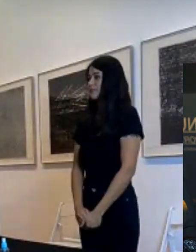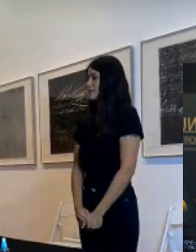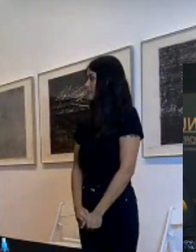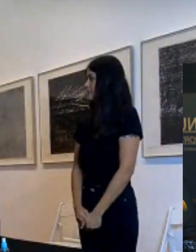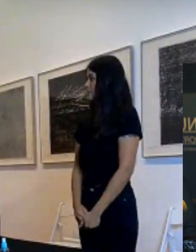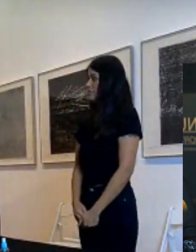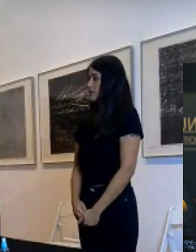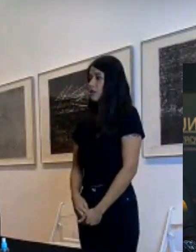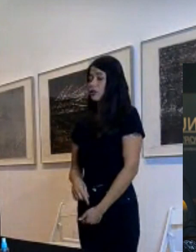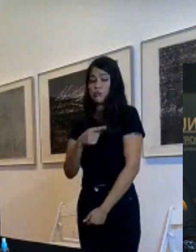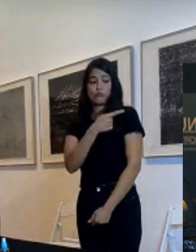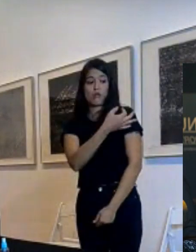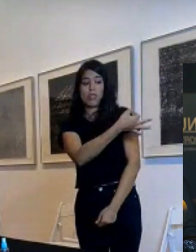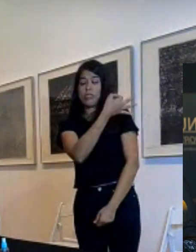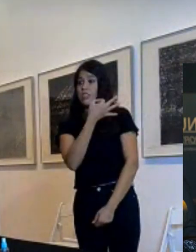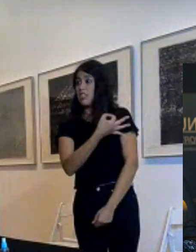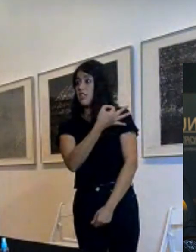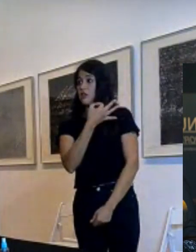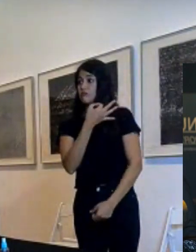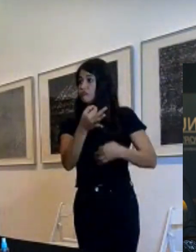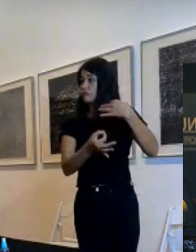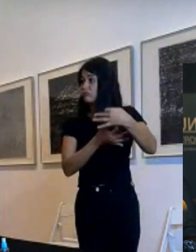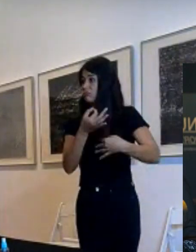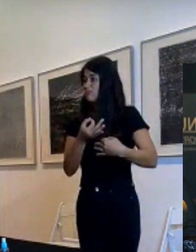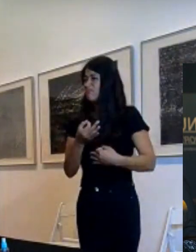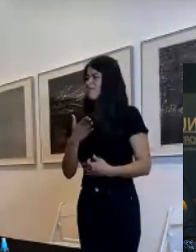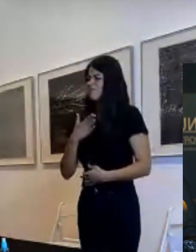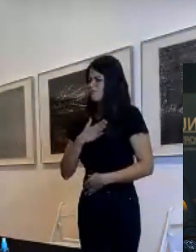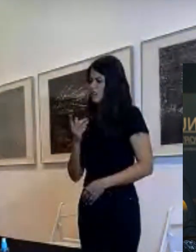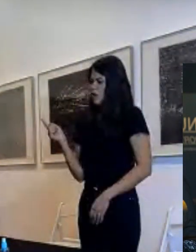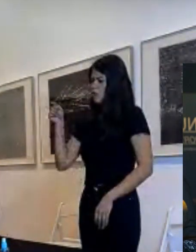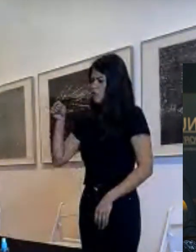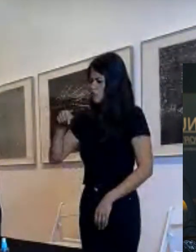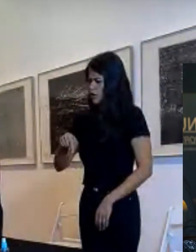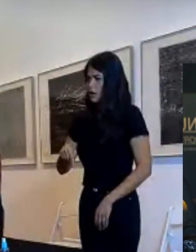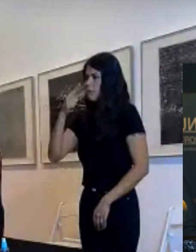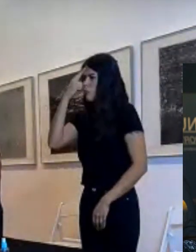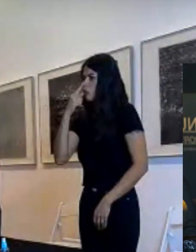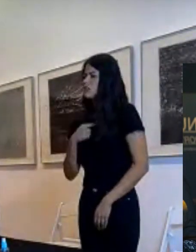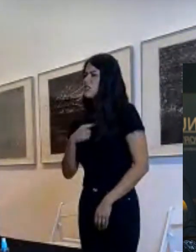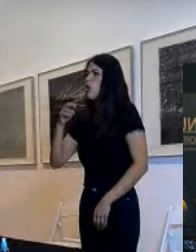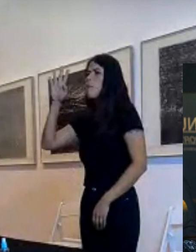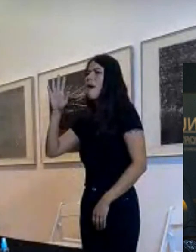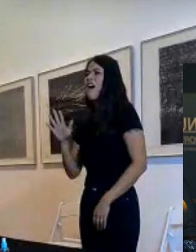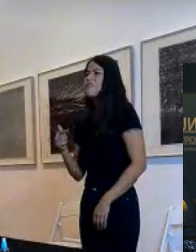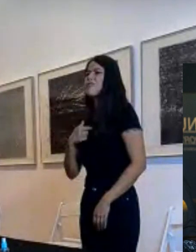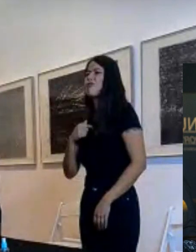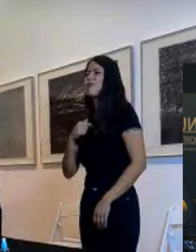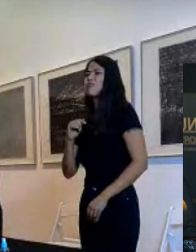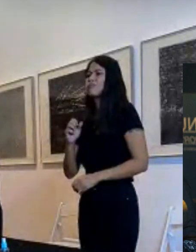Como decía Panchita, mi llegada al MAVI fue como adulto mayor.